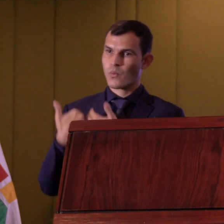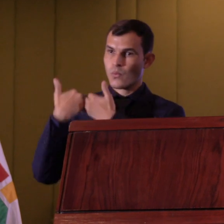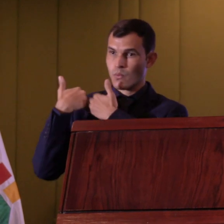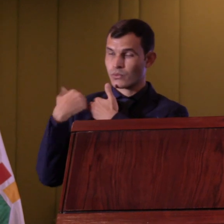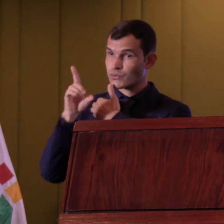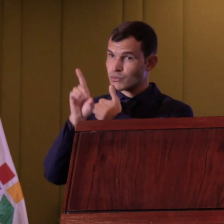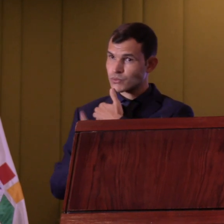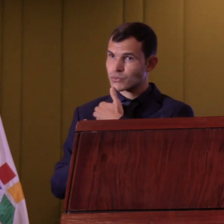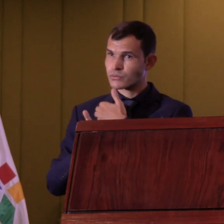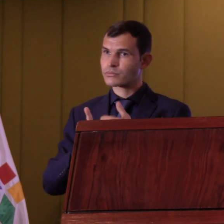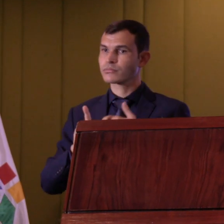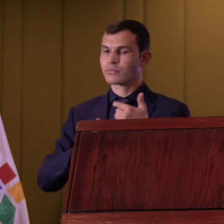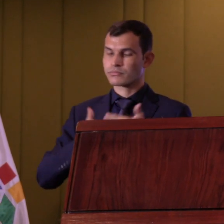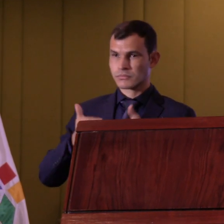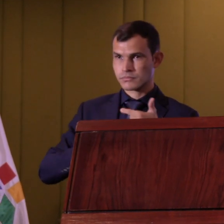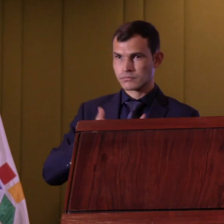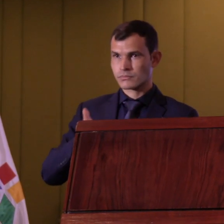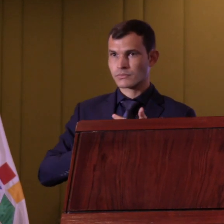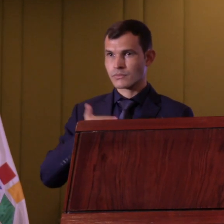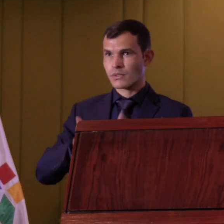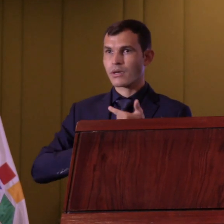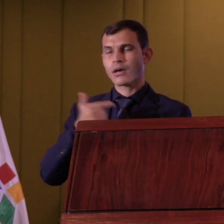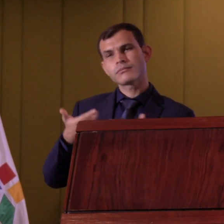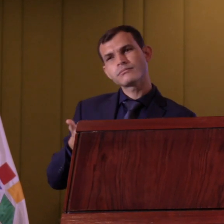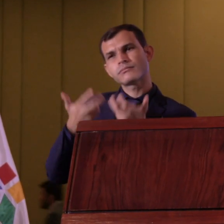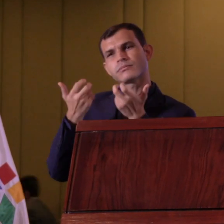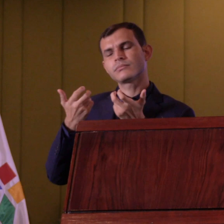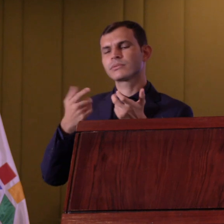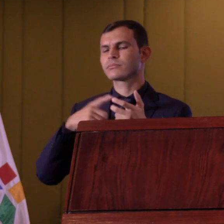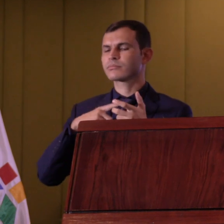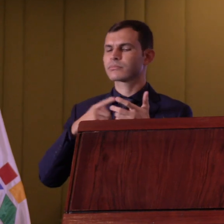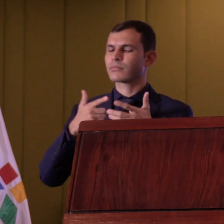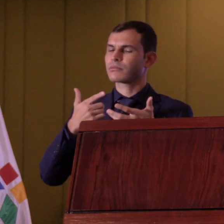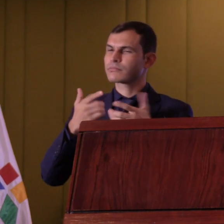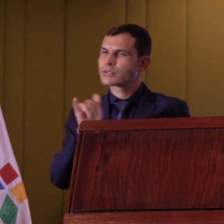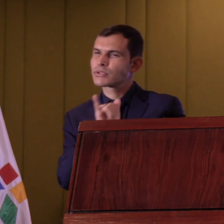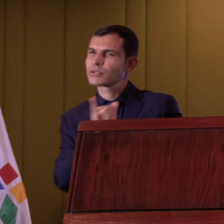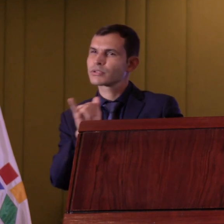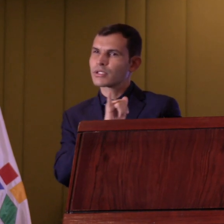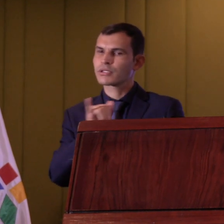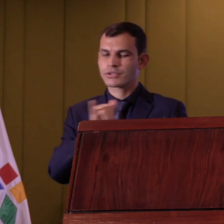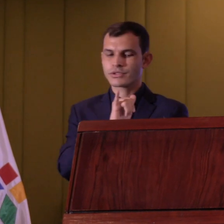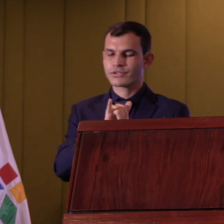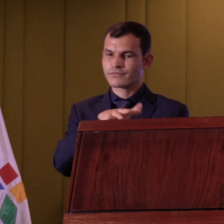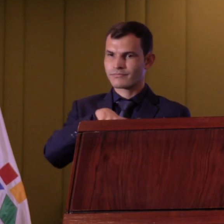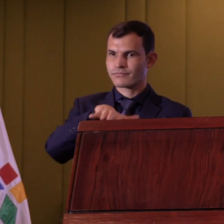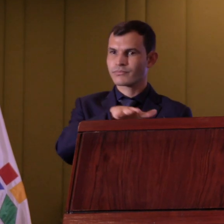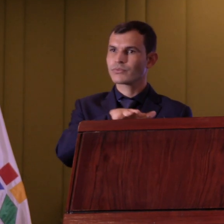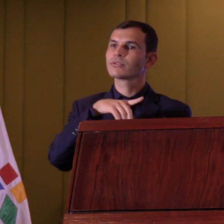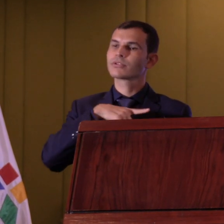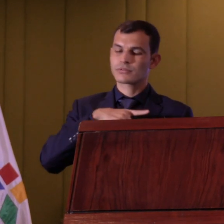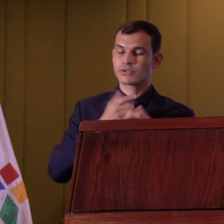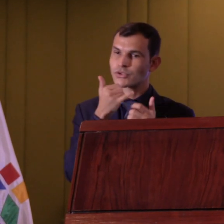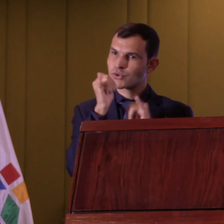mais profundamente a dimensão do empreendimento estratégico, que movimenta as áreas de geração de